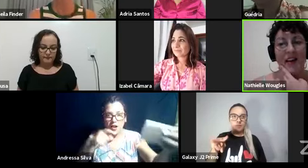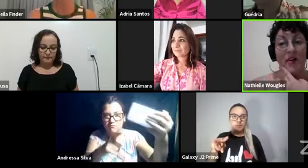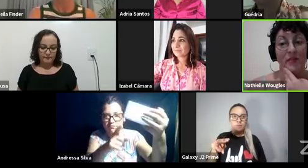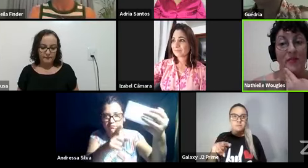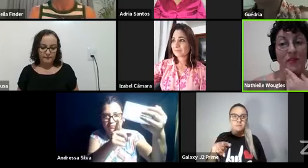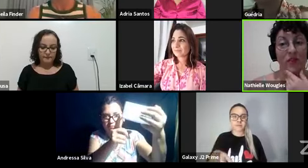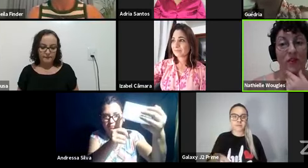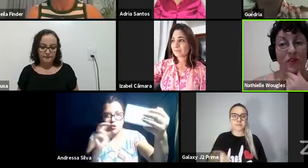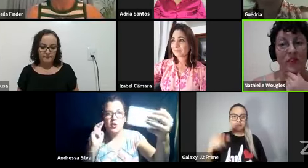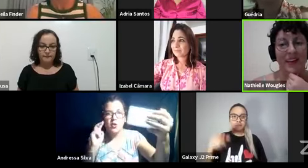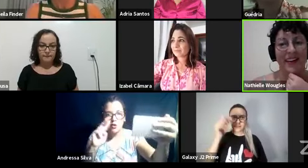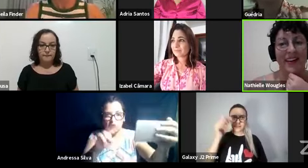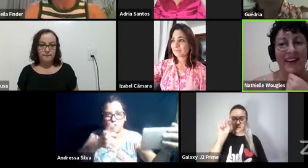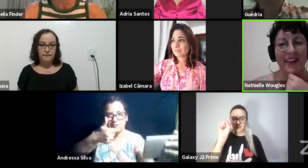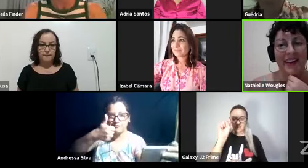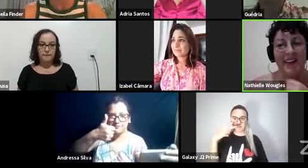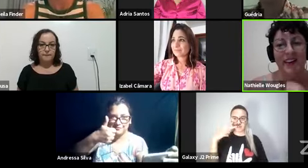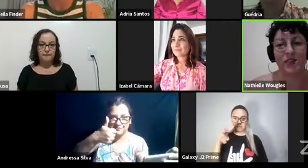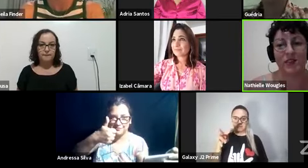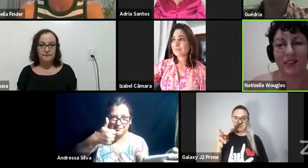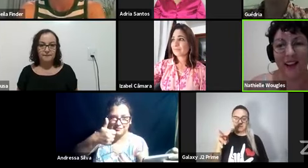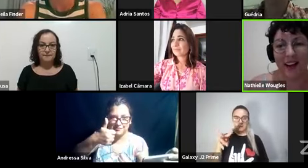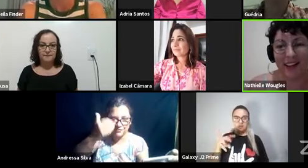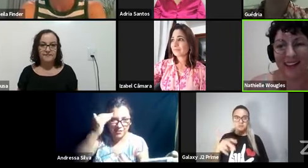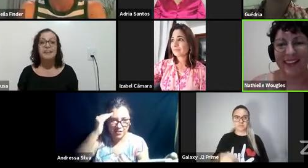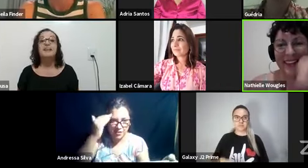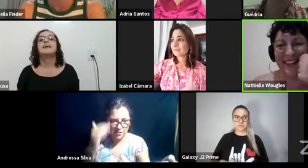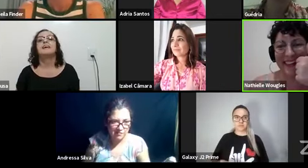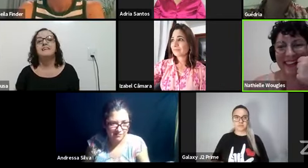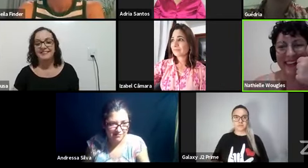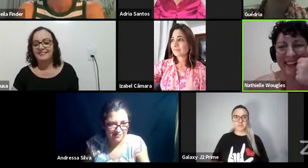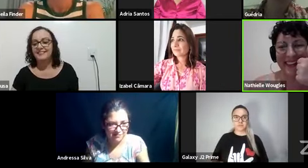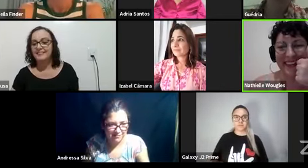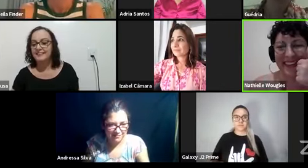Ah, tá, agora voltou. Ah, ela tá no celular.